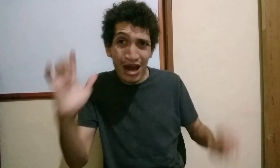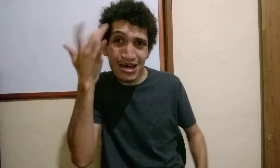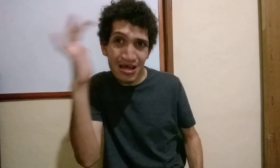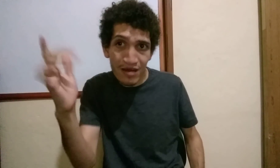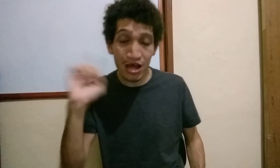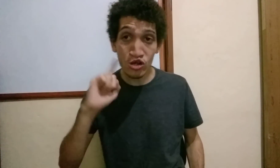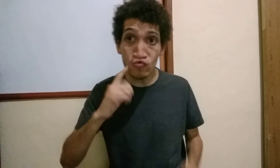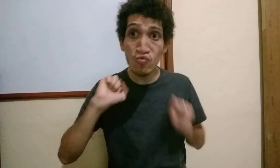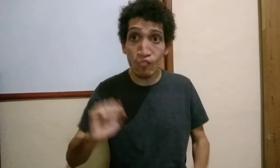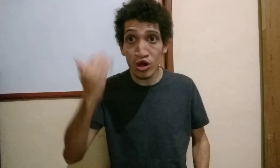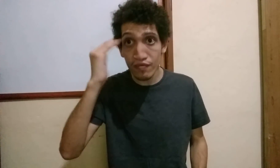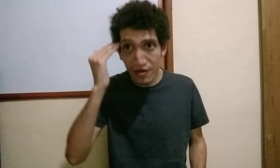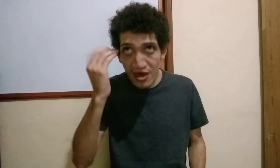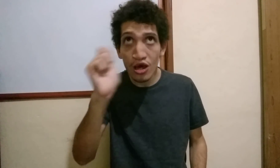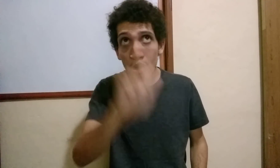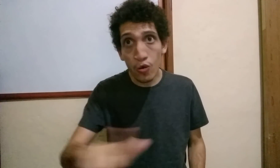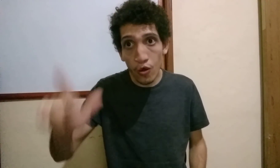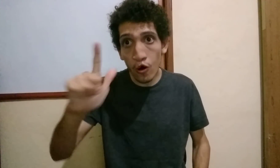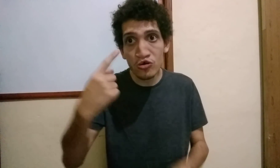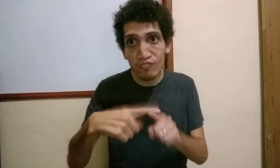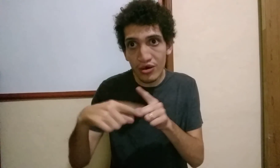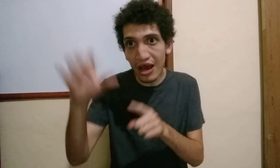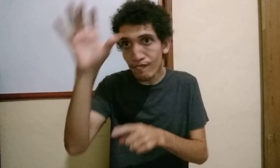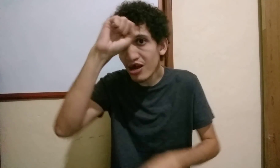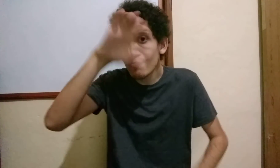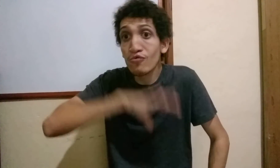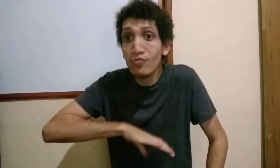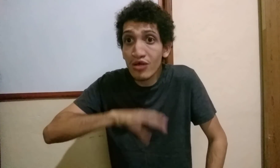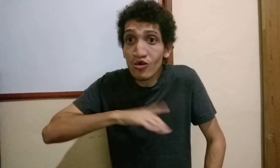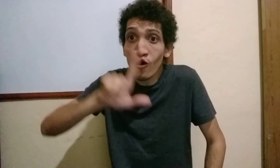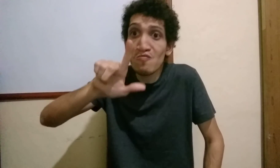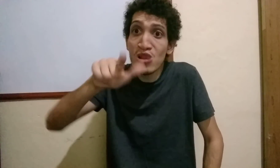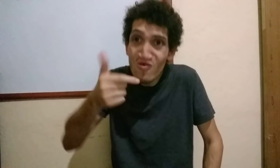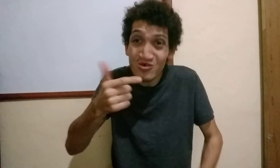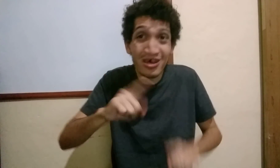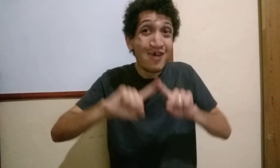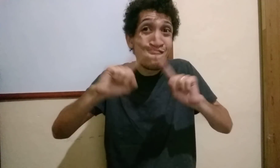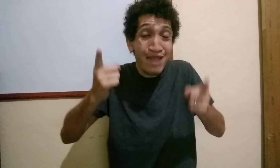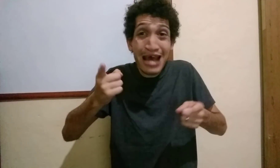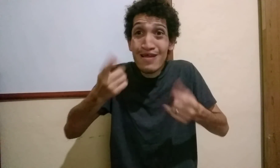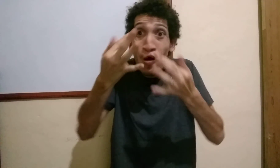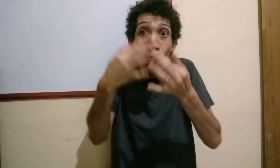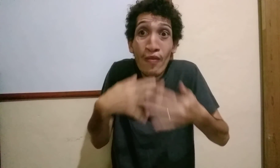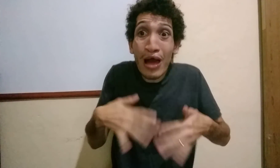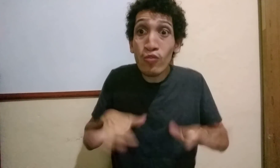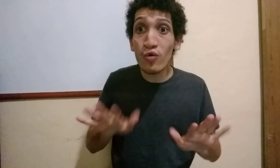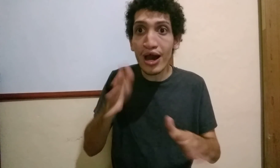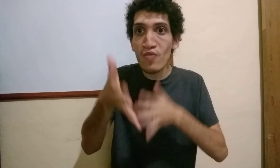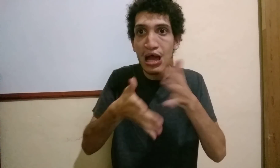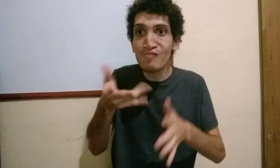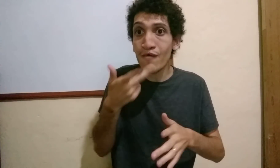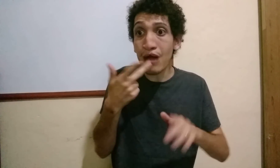frase estranha! Surdo pode entender! Lógico! Porque aprende português com L2! Mas não é natural! Dali! Vai falar